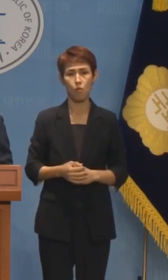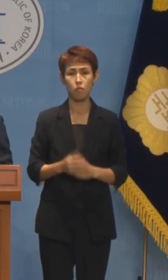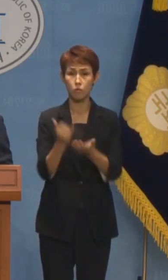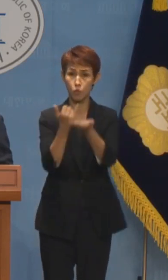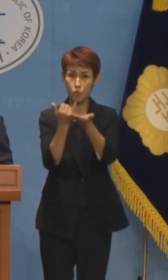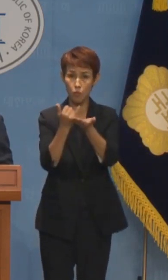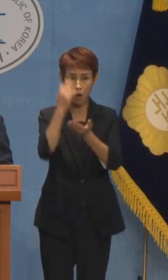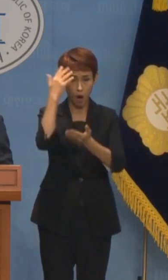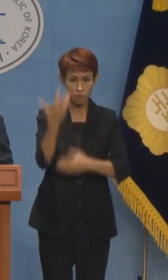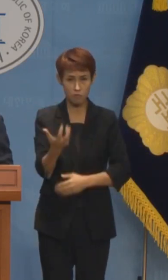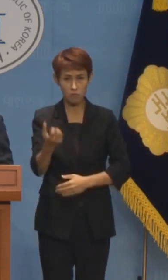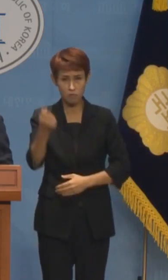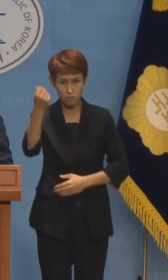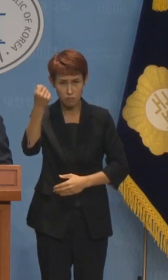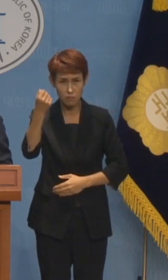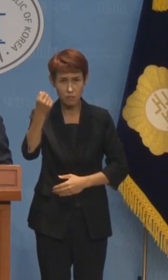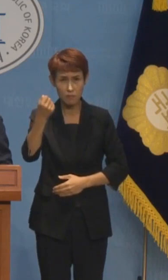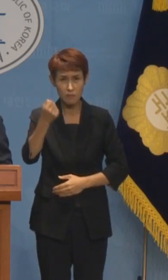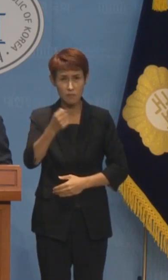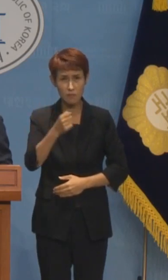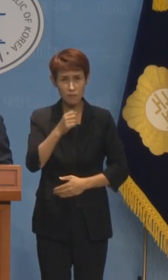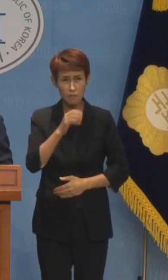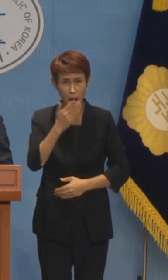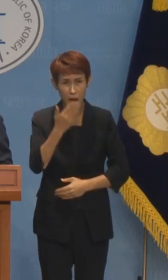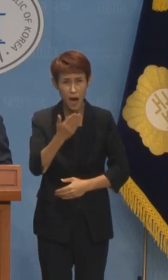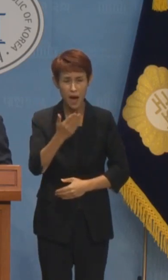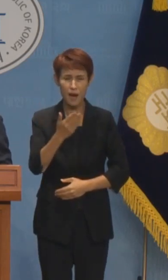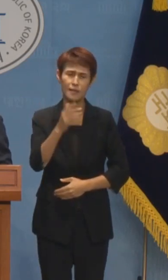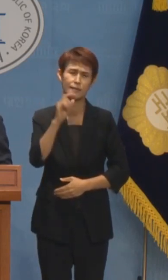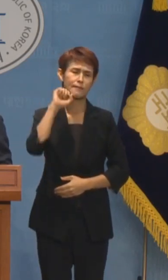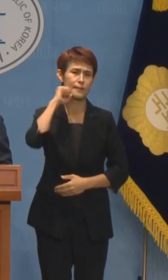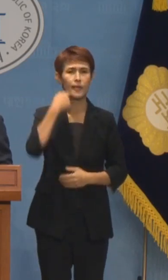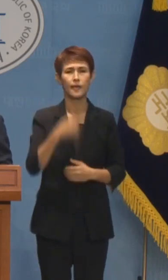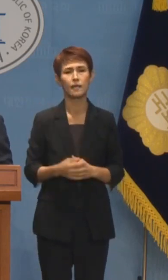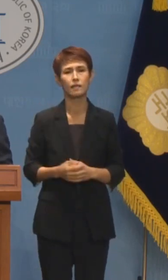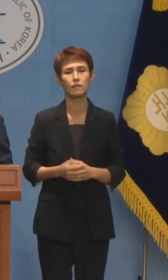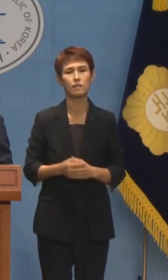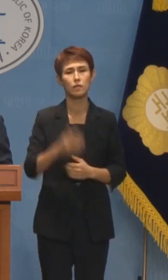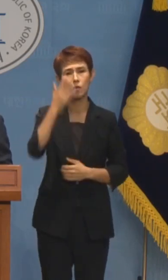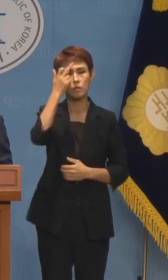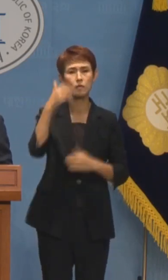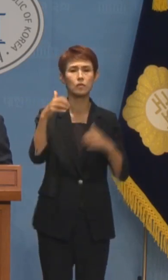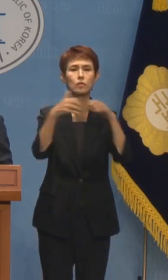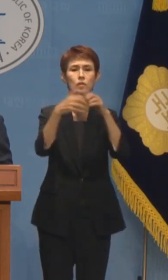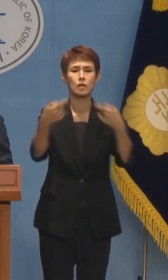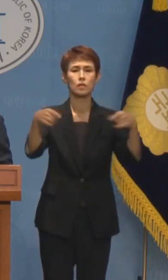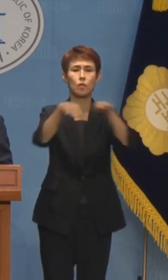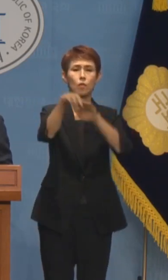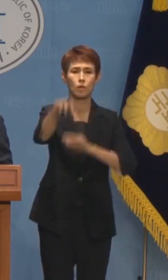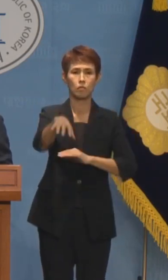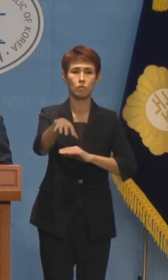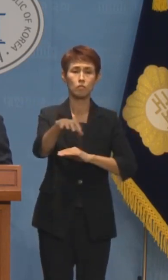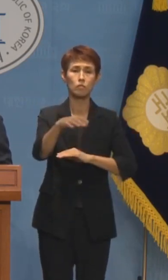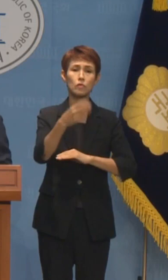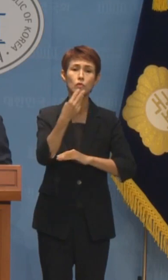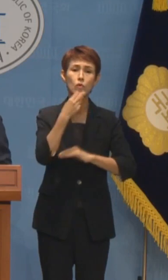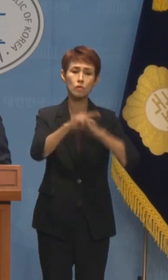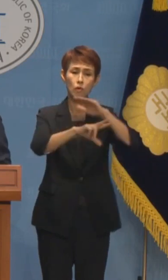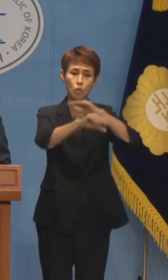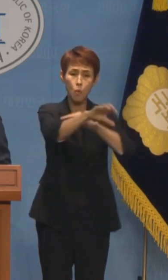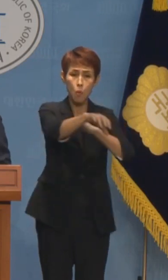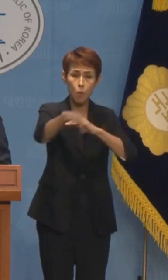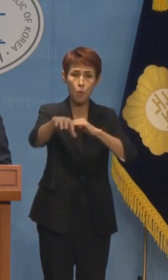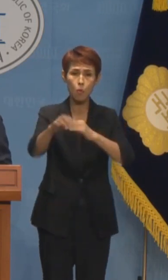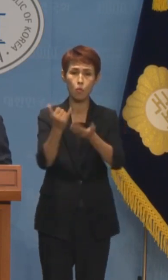대한민국의 영토이겠습니까 용산 전쟁 기념과 서울지하철의 여러 역사에서